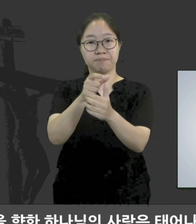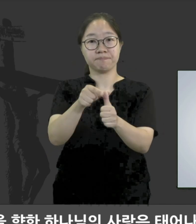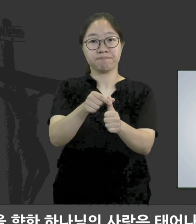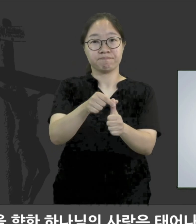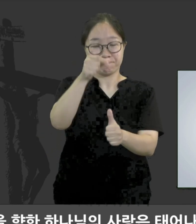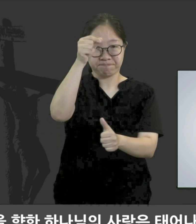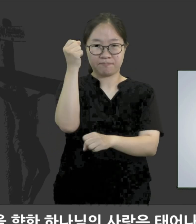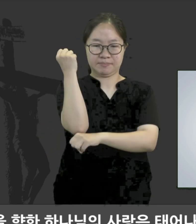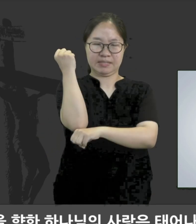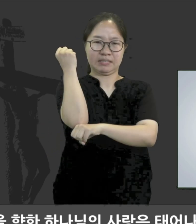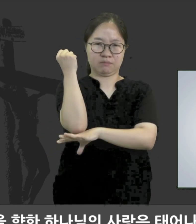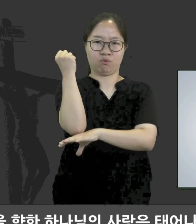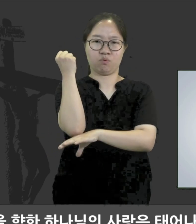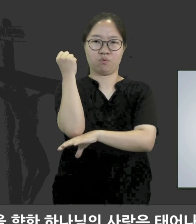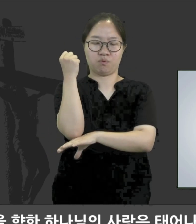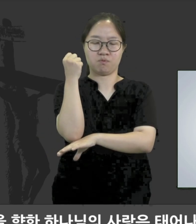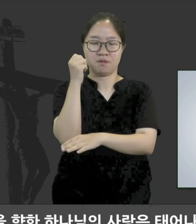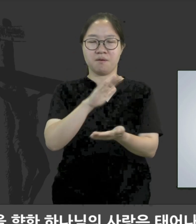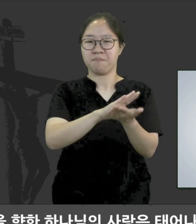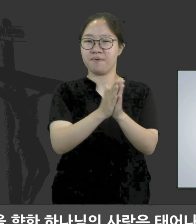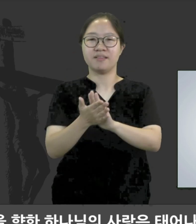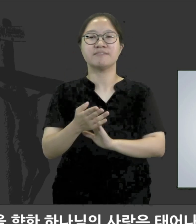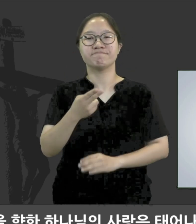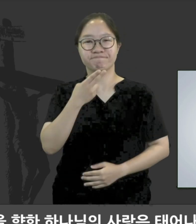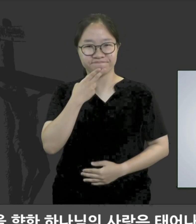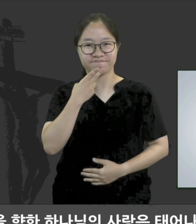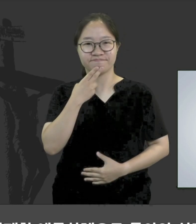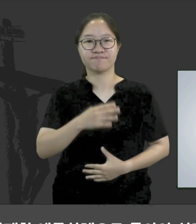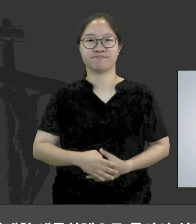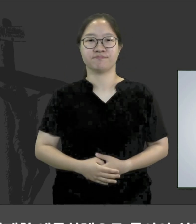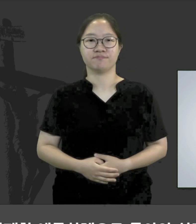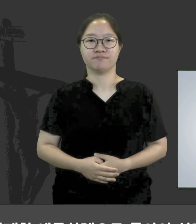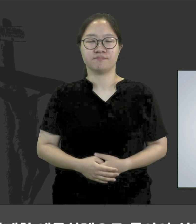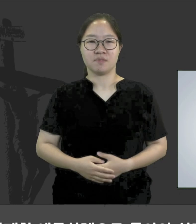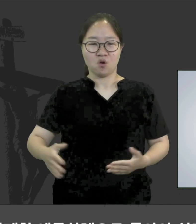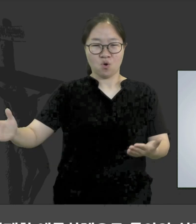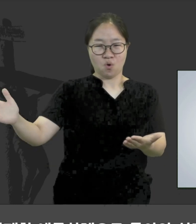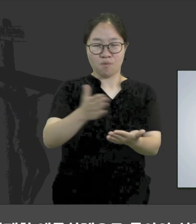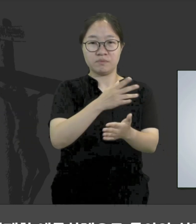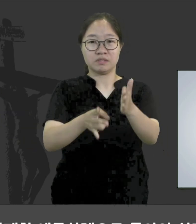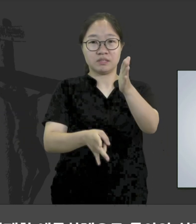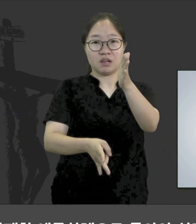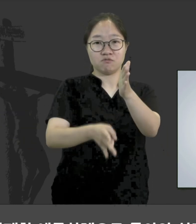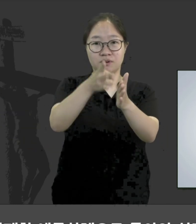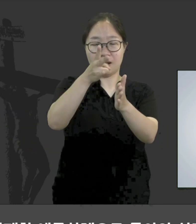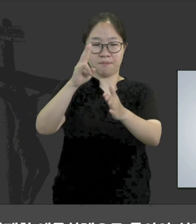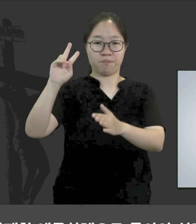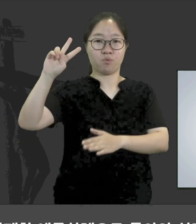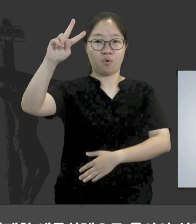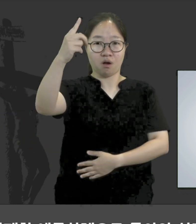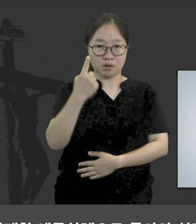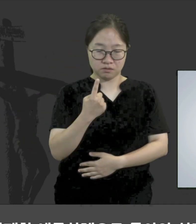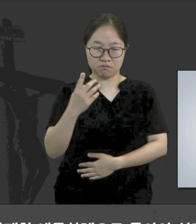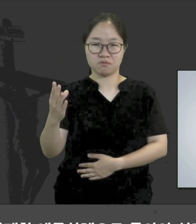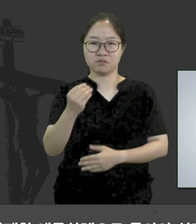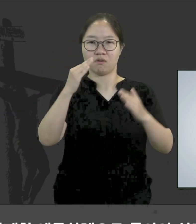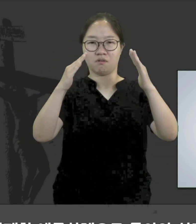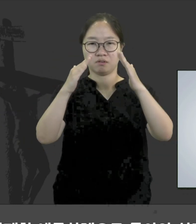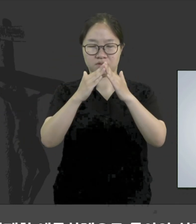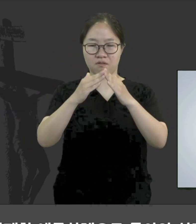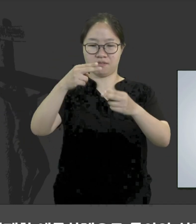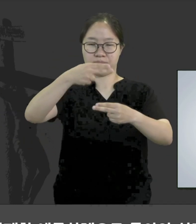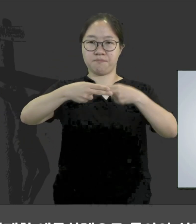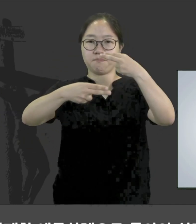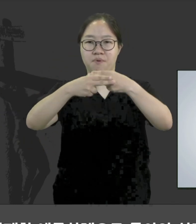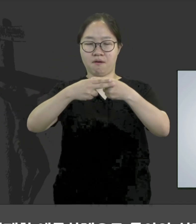택하심에 뿌리내리고 있기에 변하지 않을 것입니다. 또한 황폐한 예루살렘으로 돌아와 성전과 성벽을